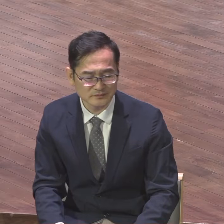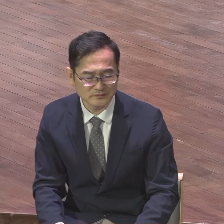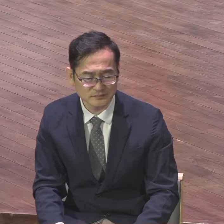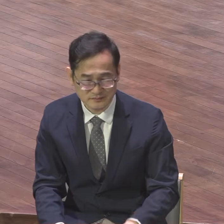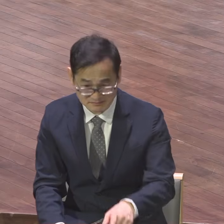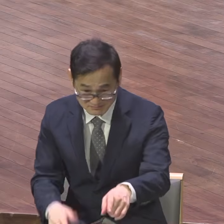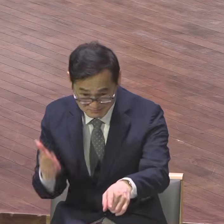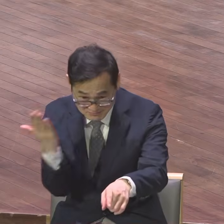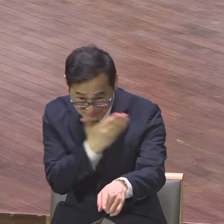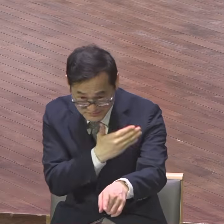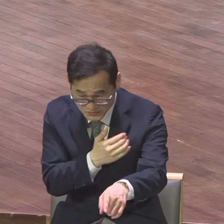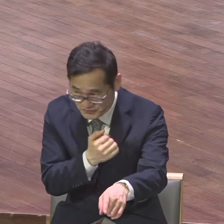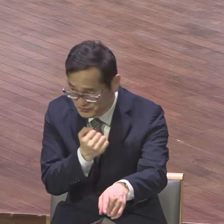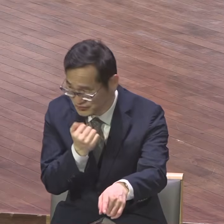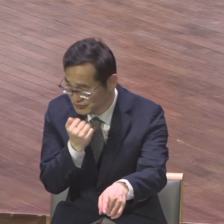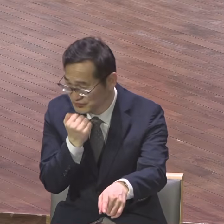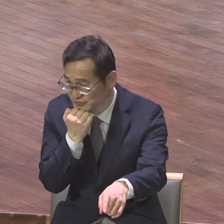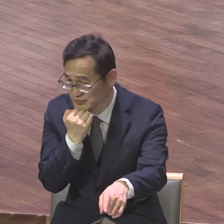마세요.